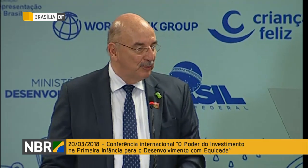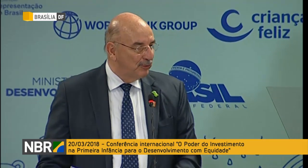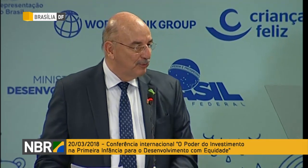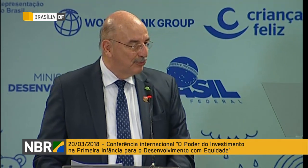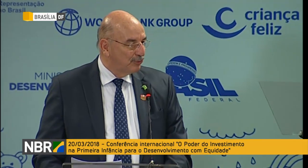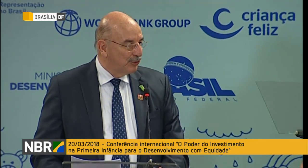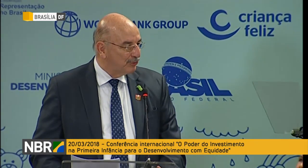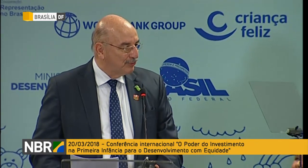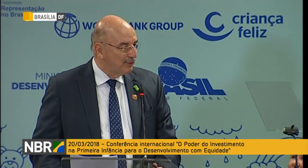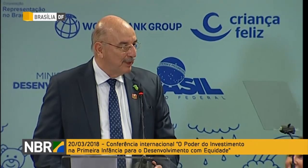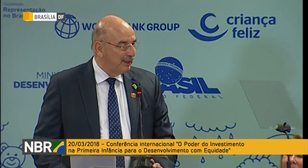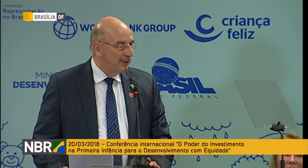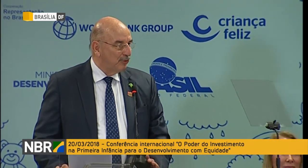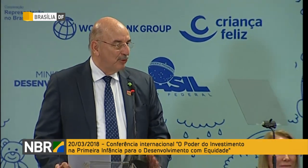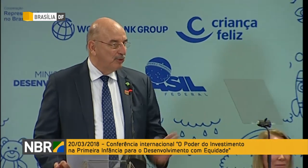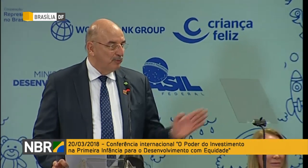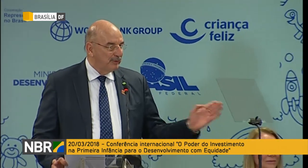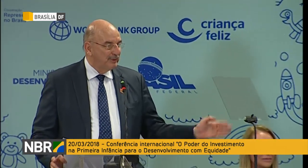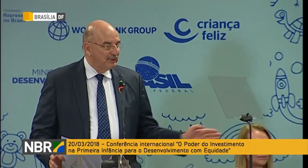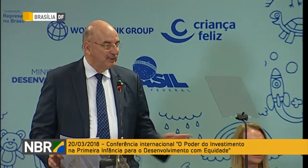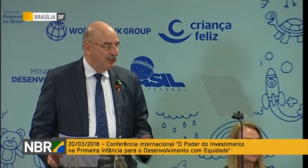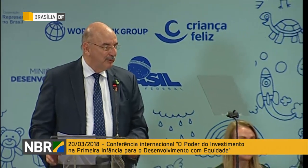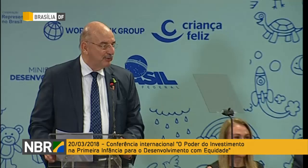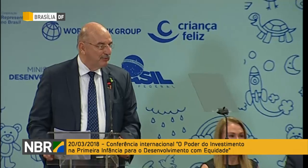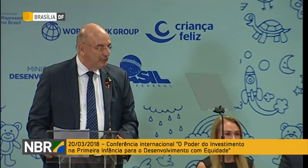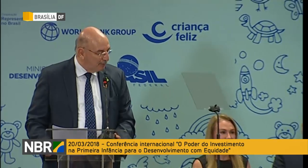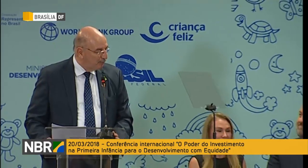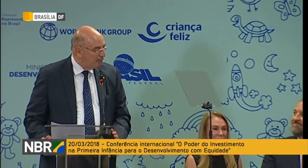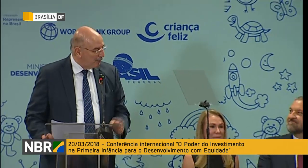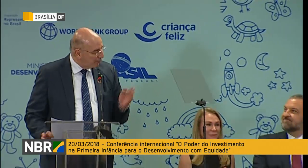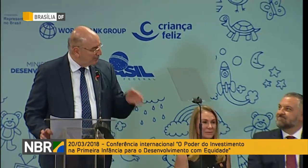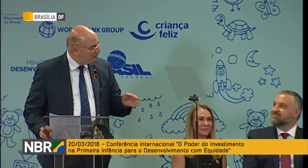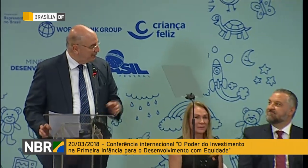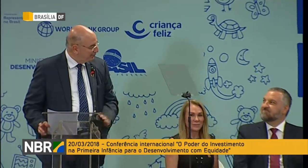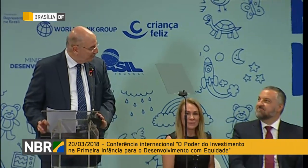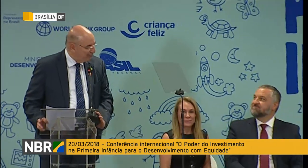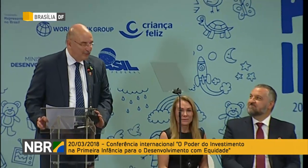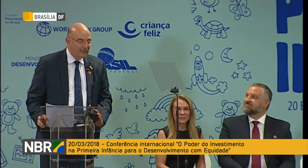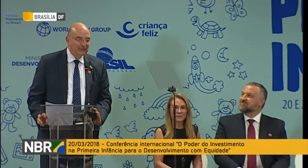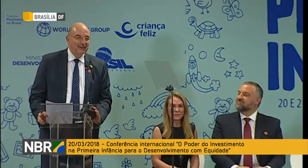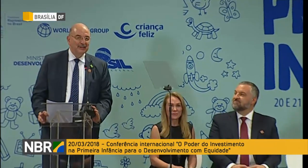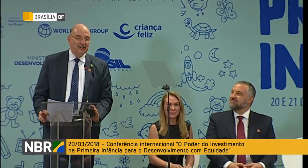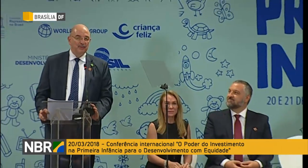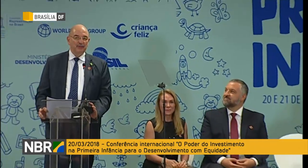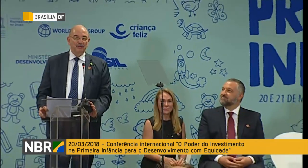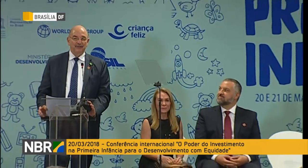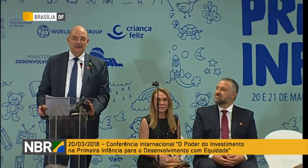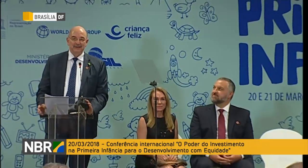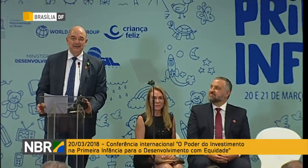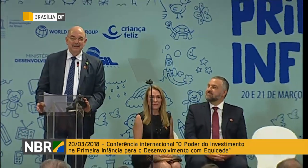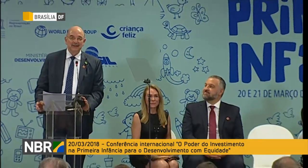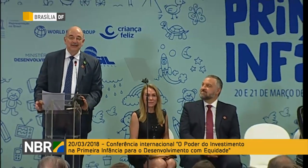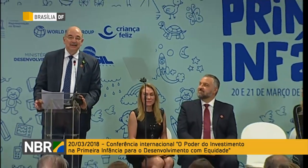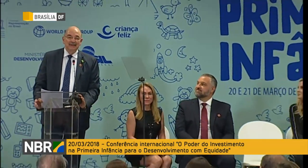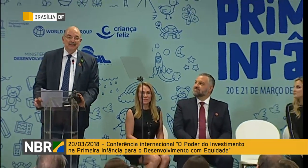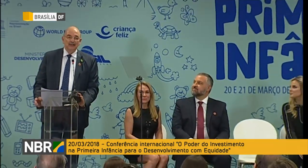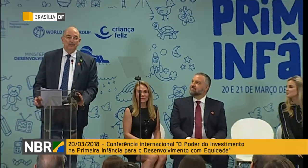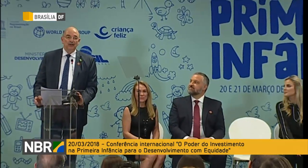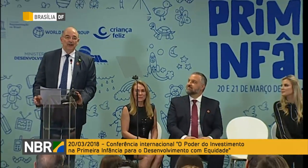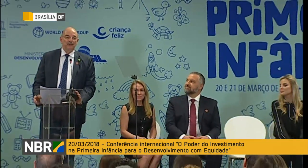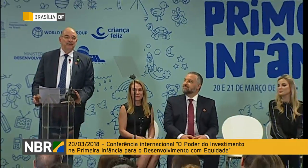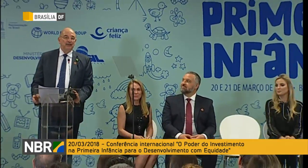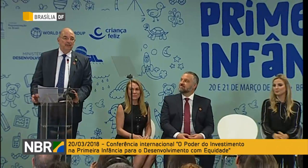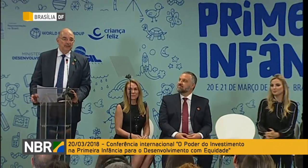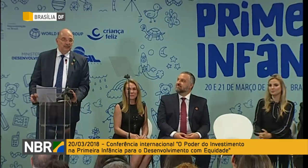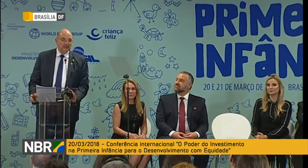que ele assumiu conosco lá na Colômbia com o presidente Temer, de vir para participar de um evento da primeira infância. Ele que tem